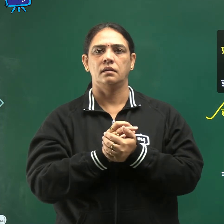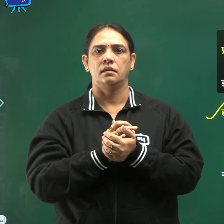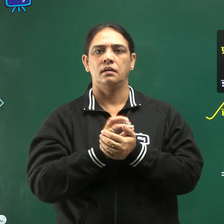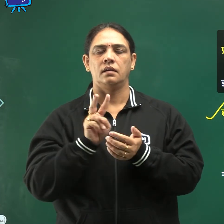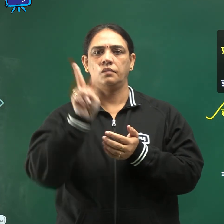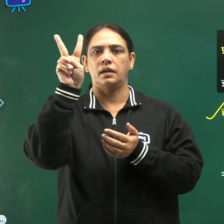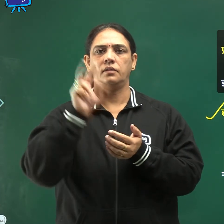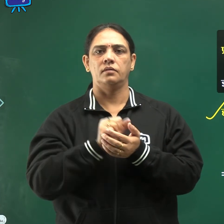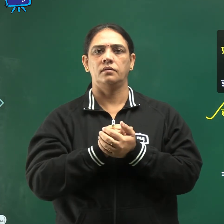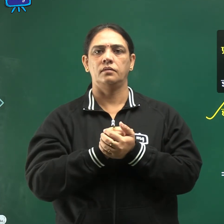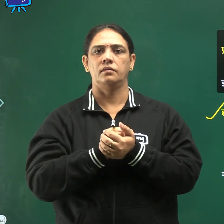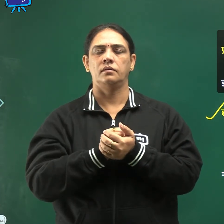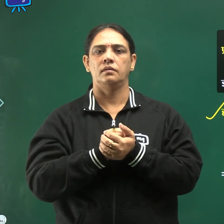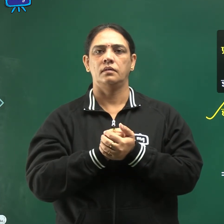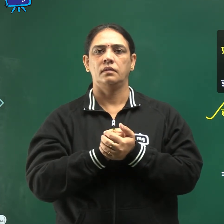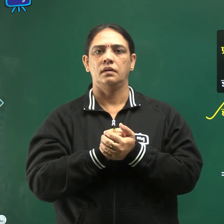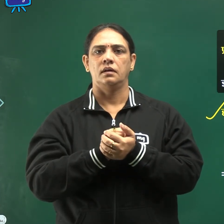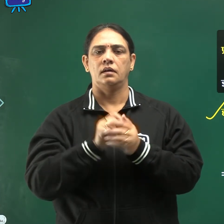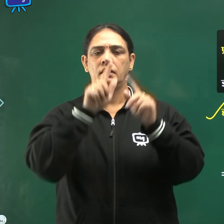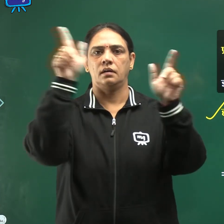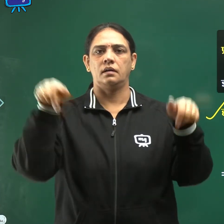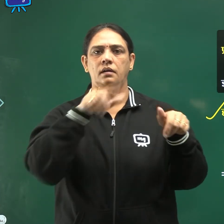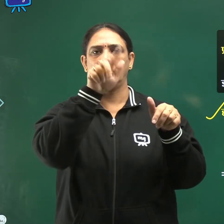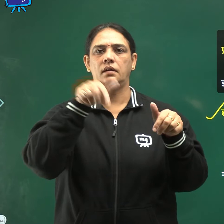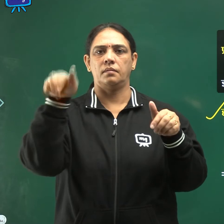की वैल्यू सारणी में